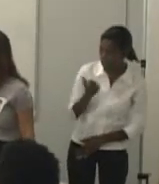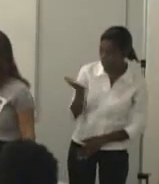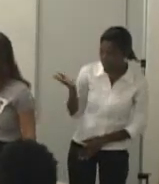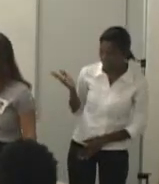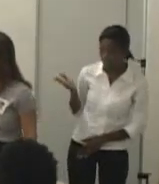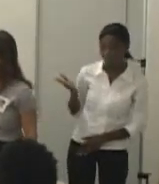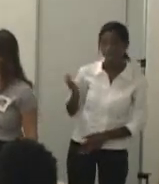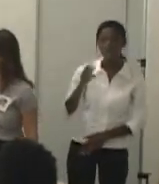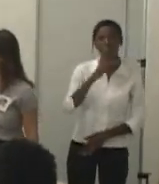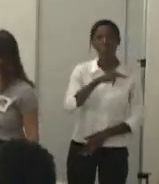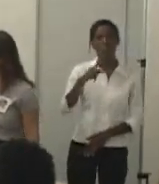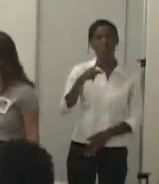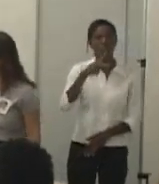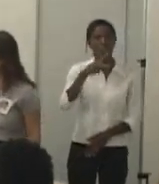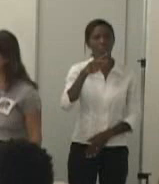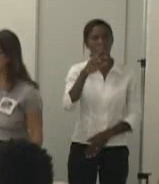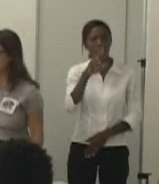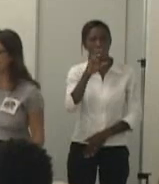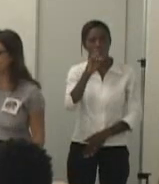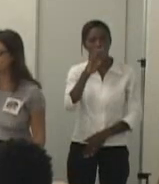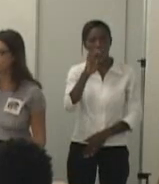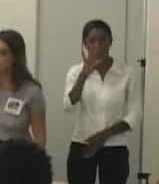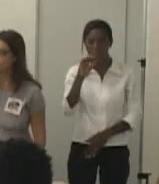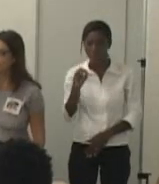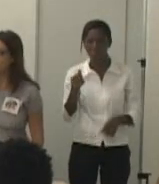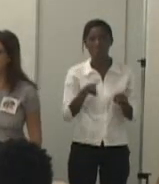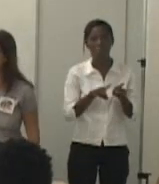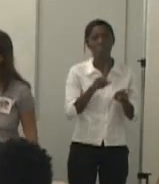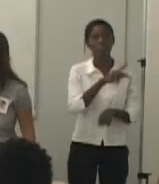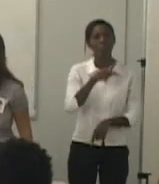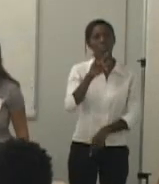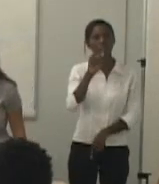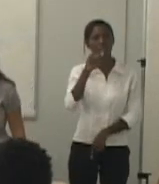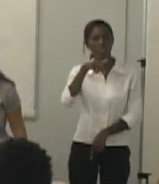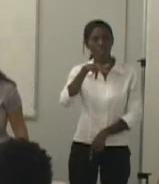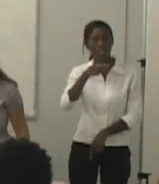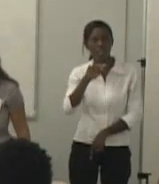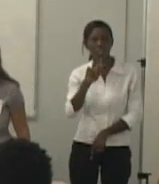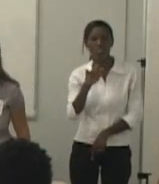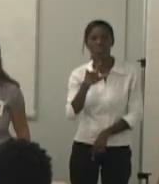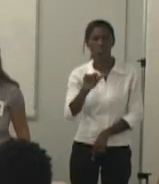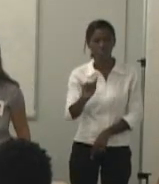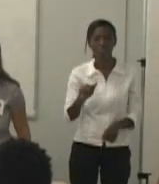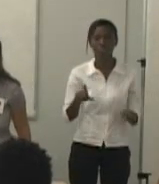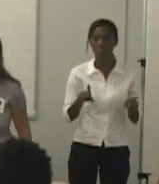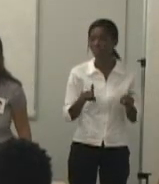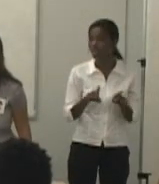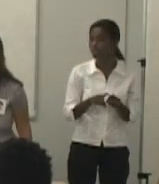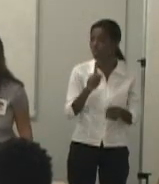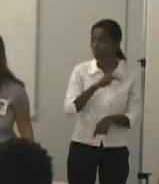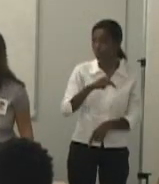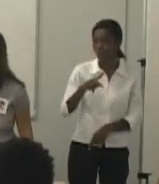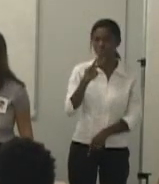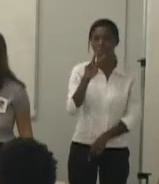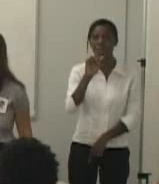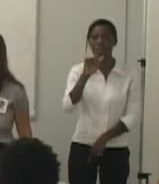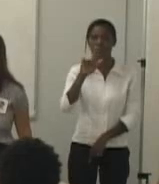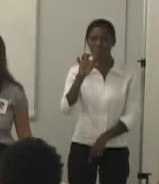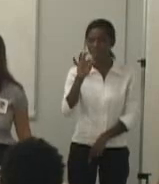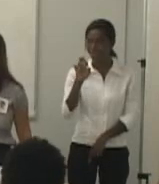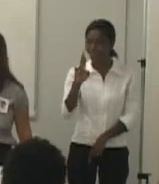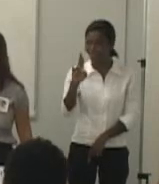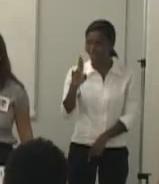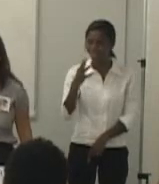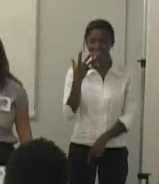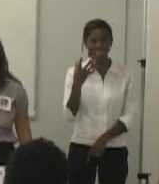presente Professor Roberto ler professora Angela Rocha eh e o Professor Walter suemitsu que aceitou eh